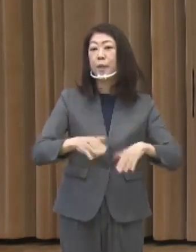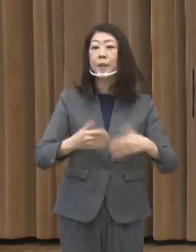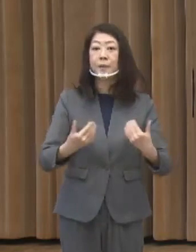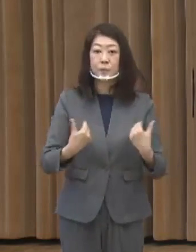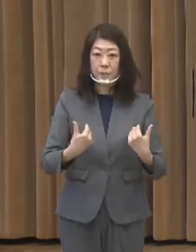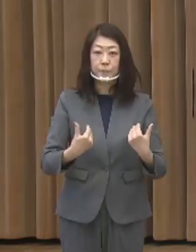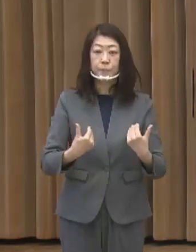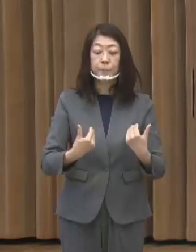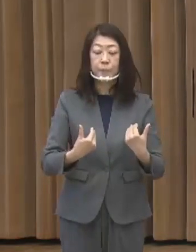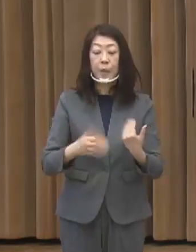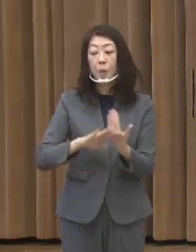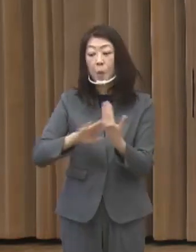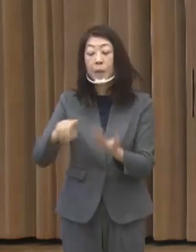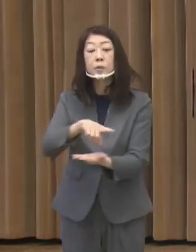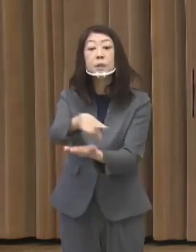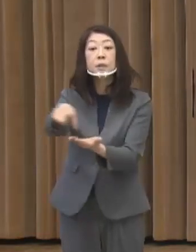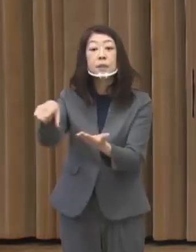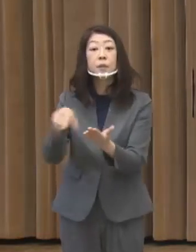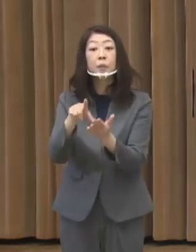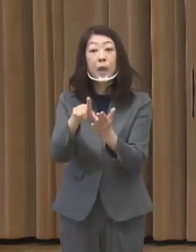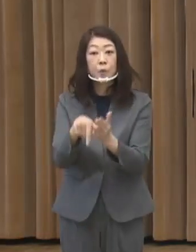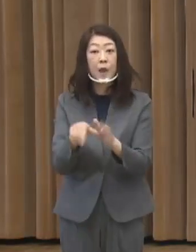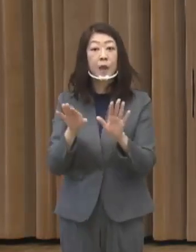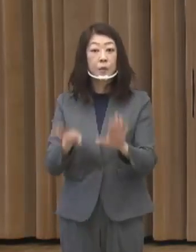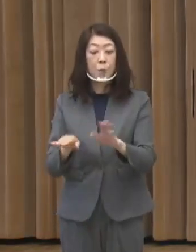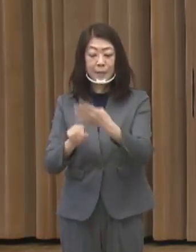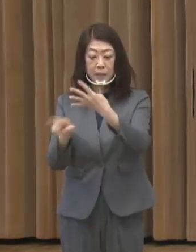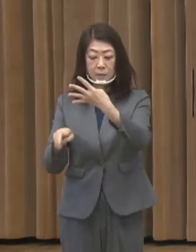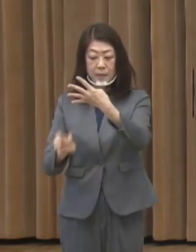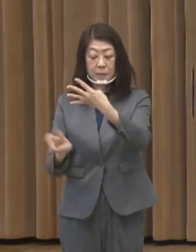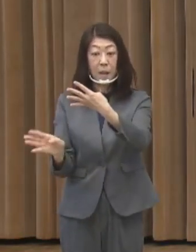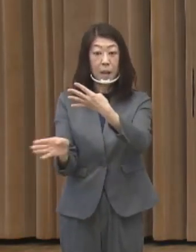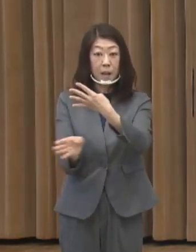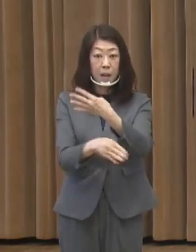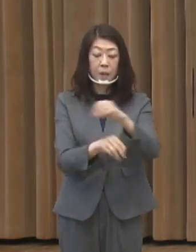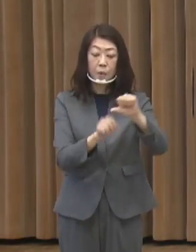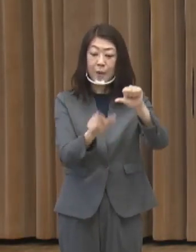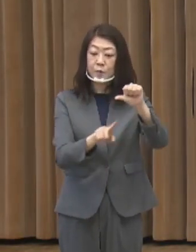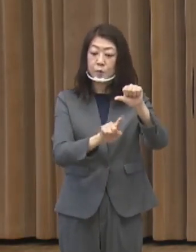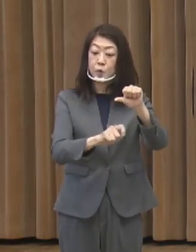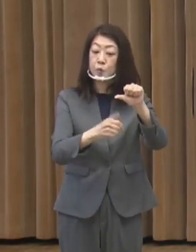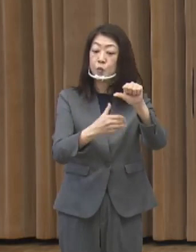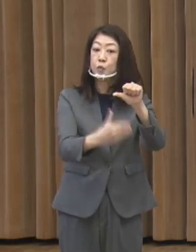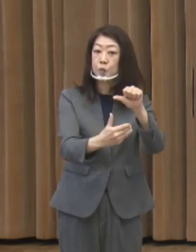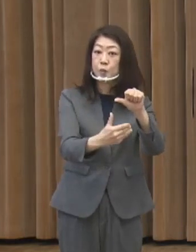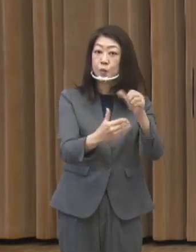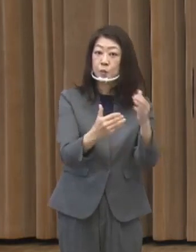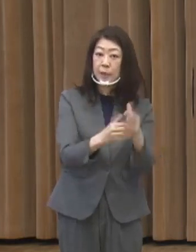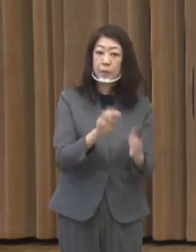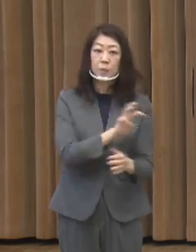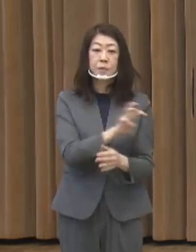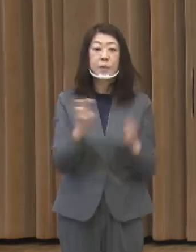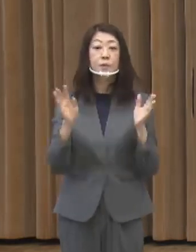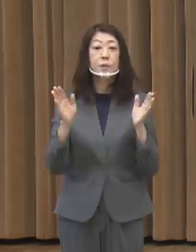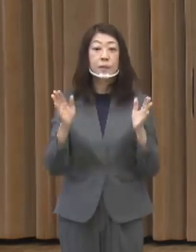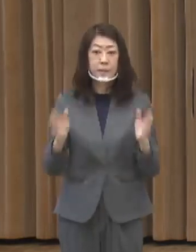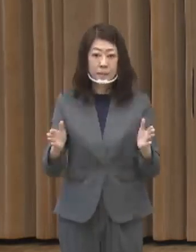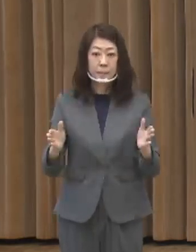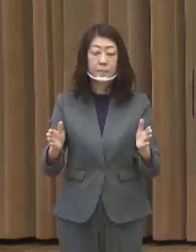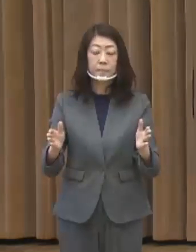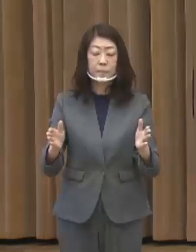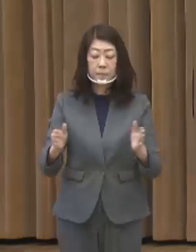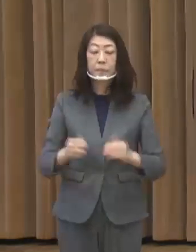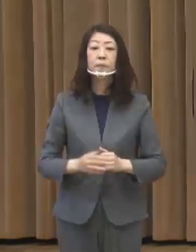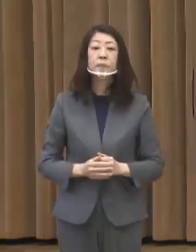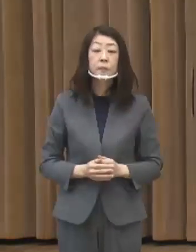その他の地域につきましては、本日4月20日から5月19日までの30日間とさせてい